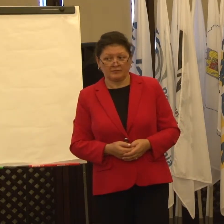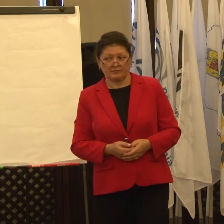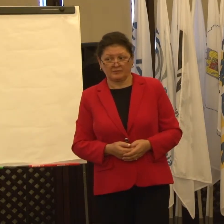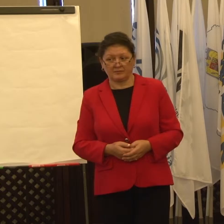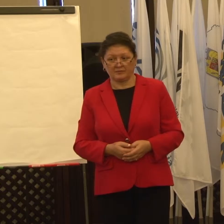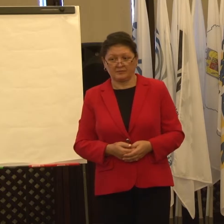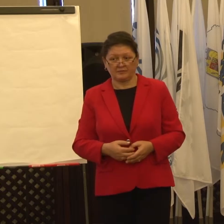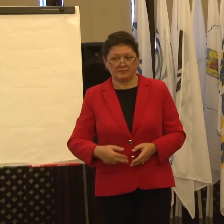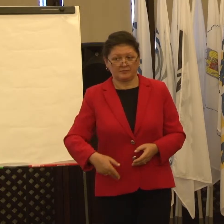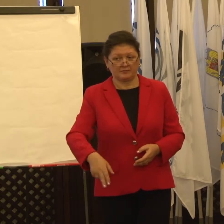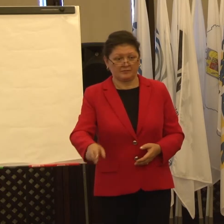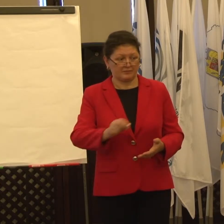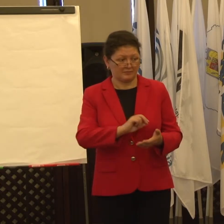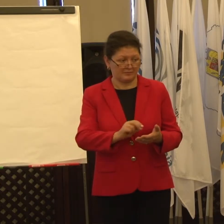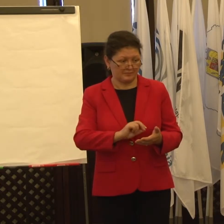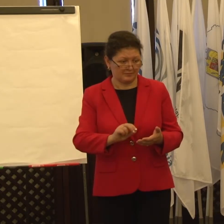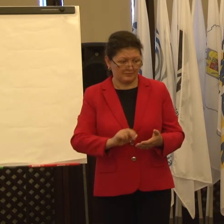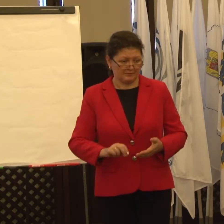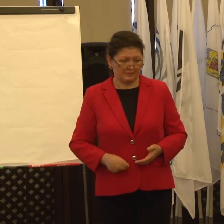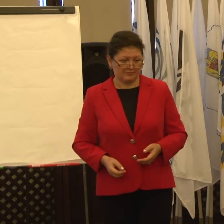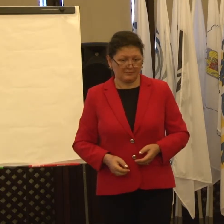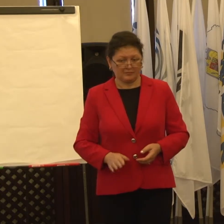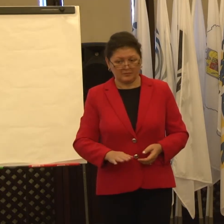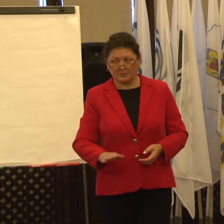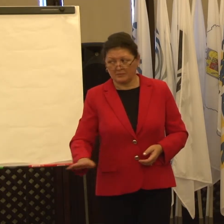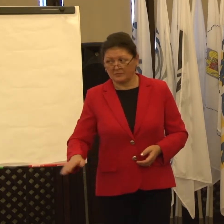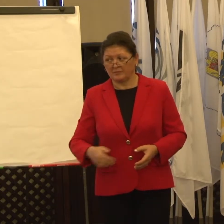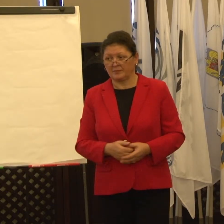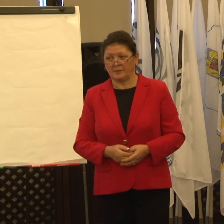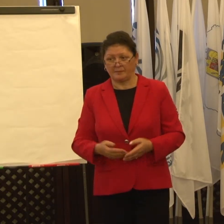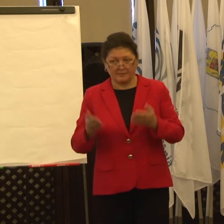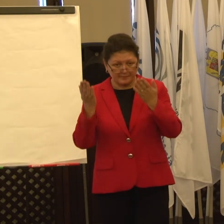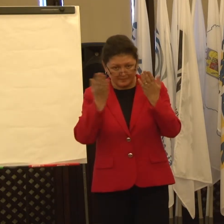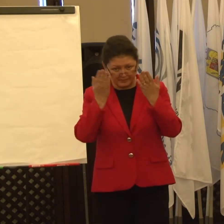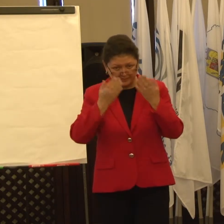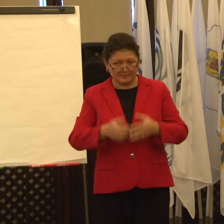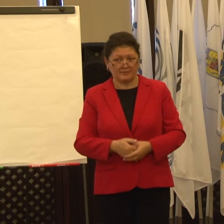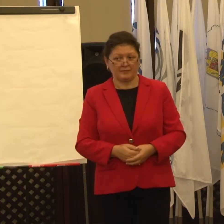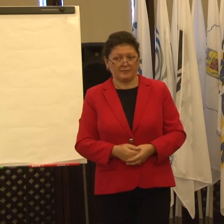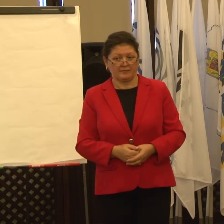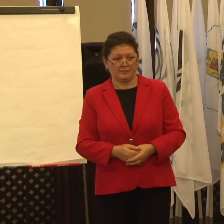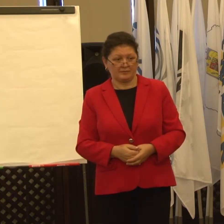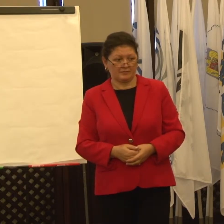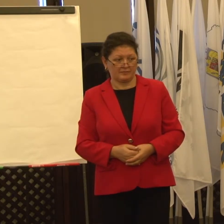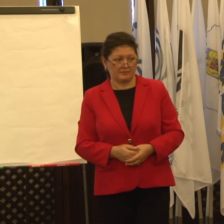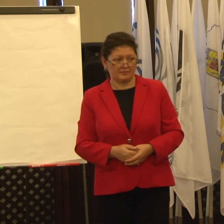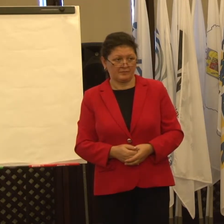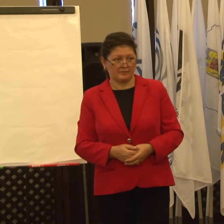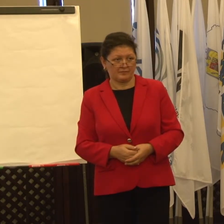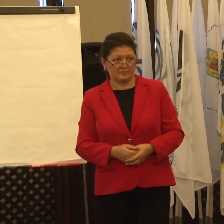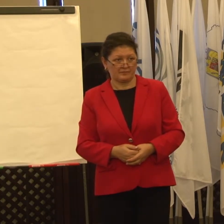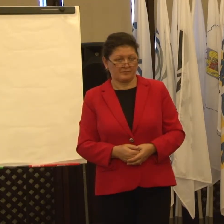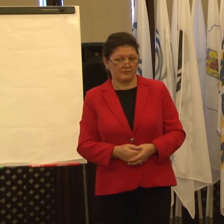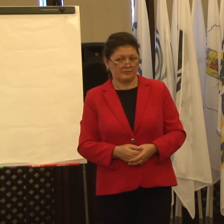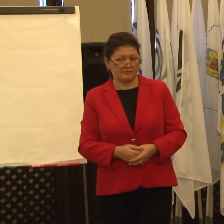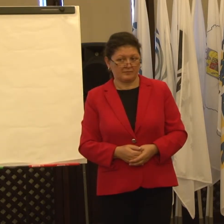Merg să înscriu încă un copil la școală, într-o școală de masă, după ce fusese cu 2